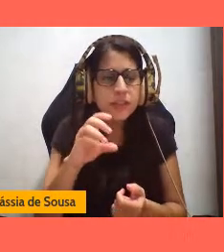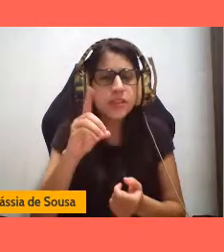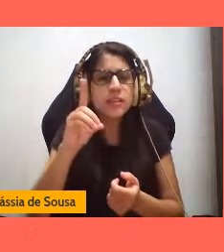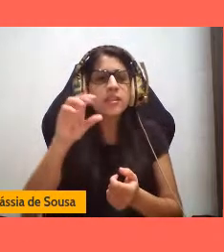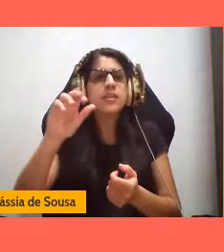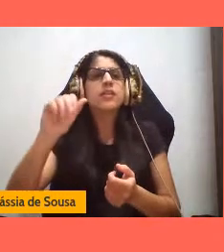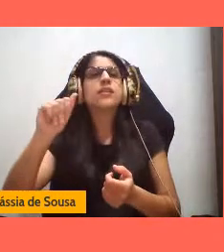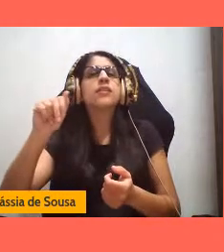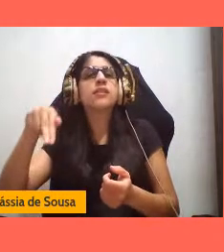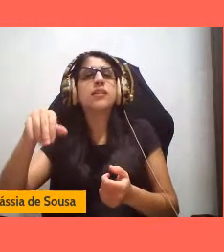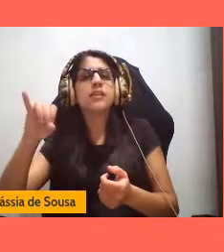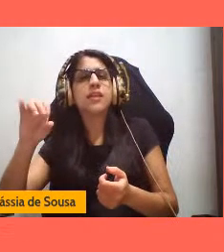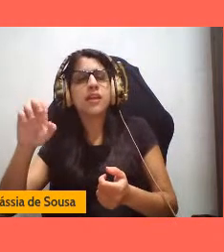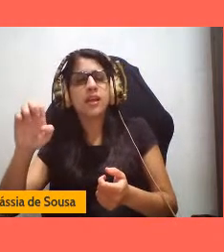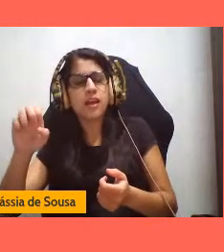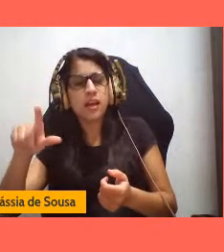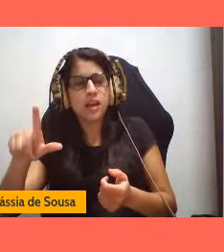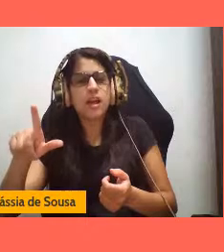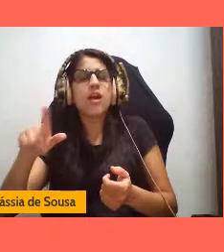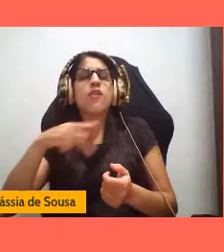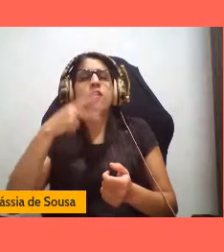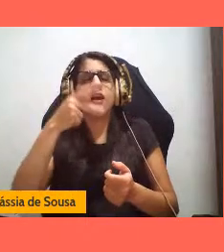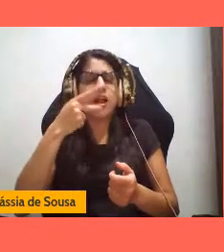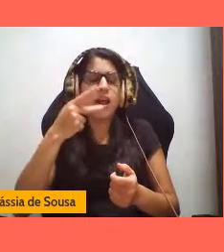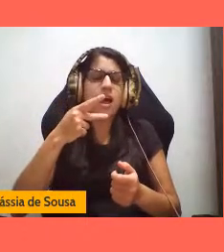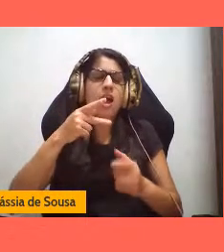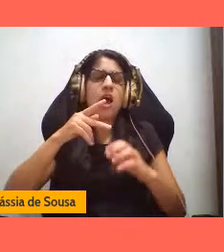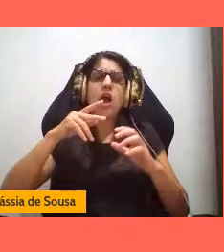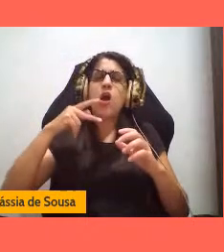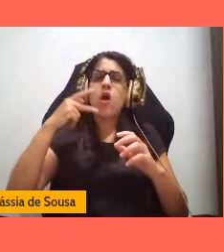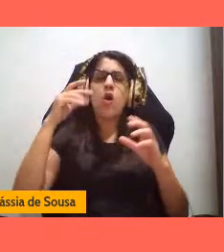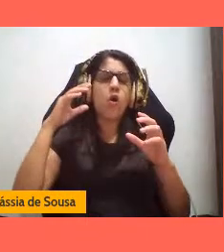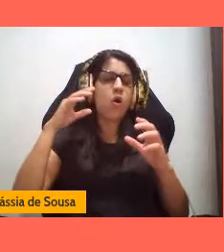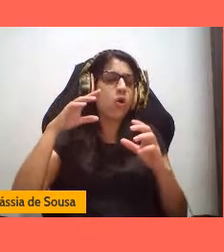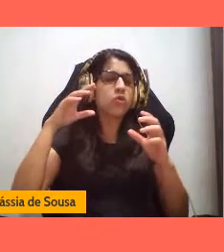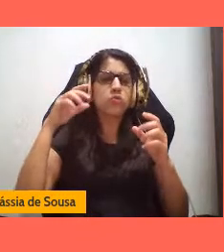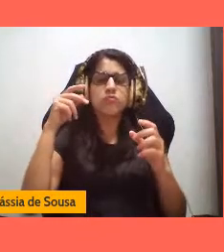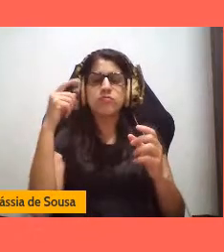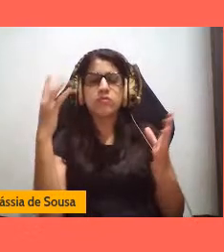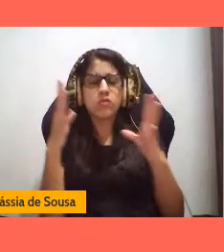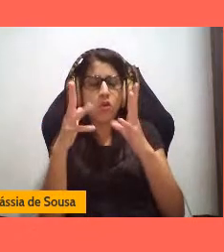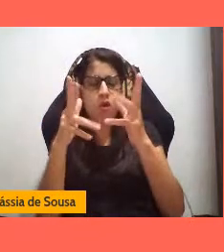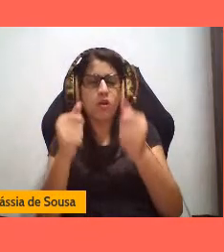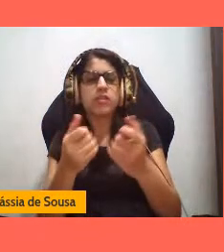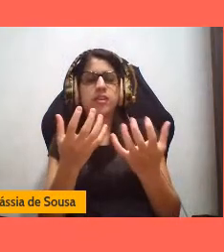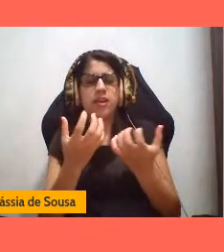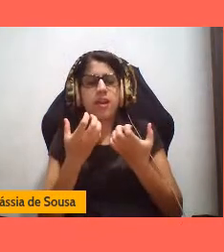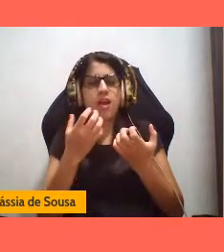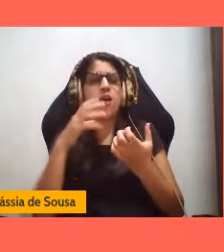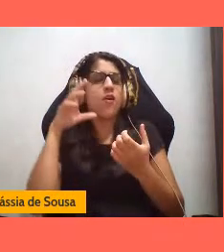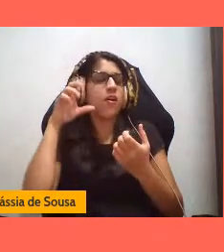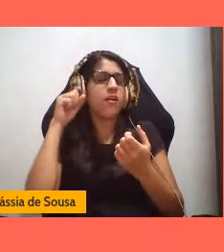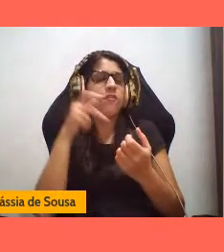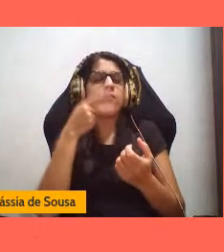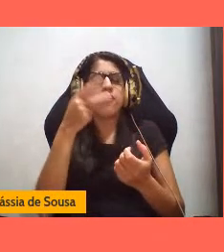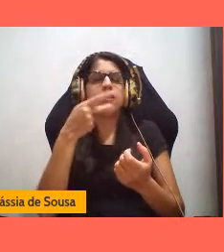professora Késia, é importante ouvir a fala de vocês que tanto se dedicaram.